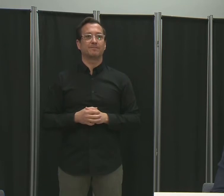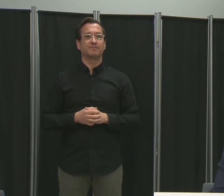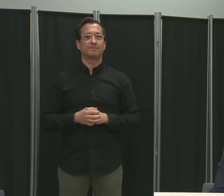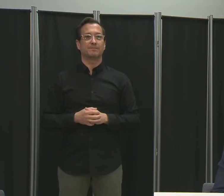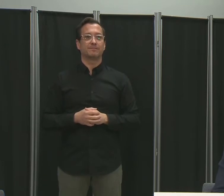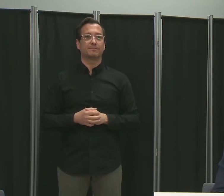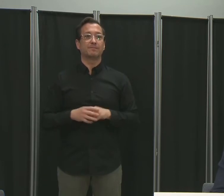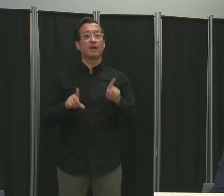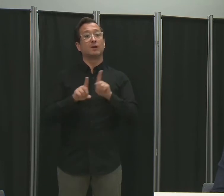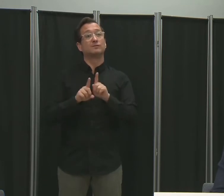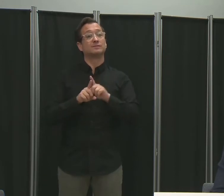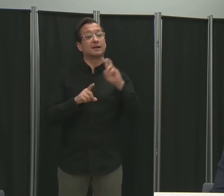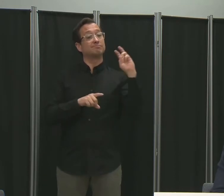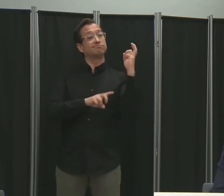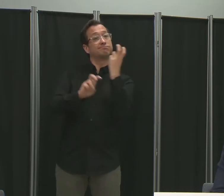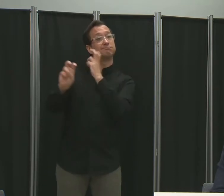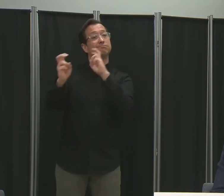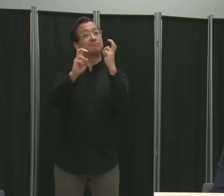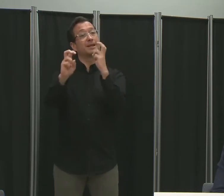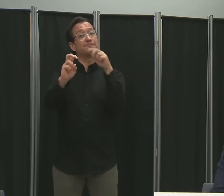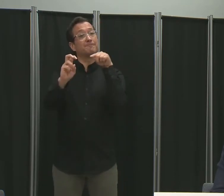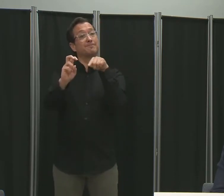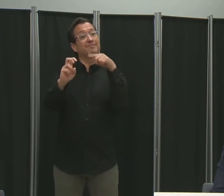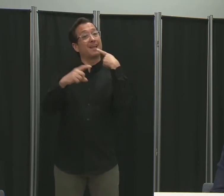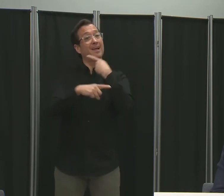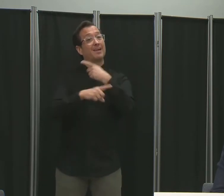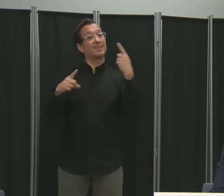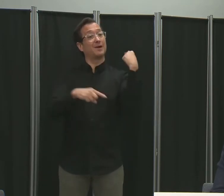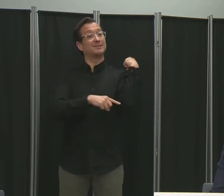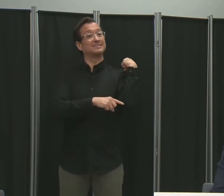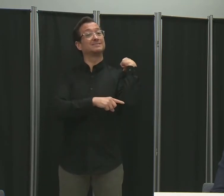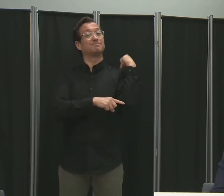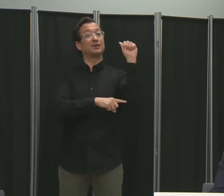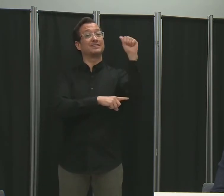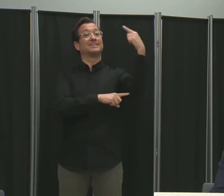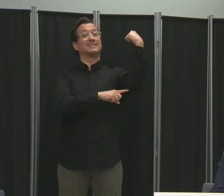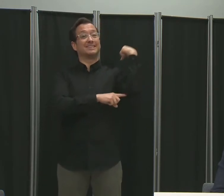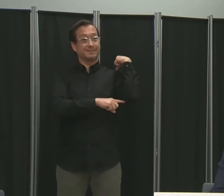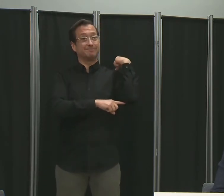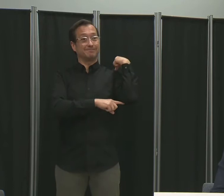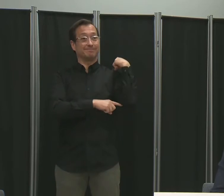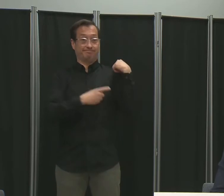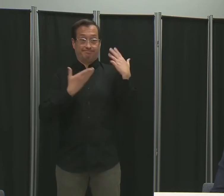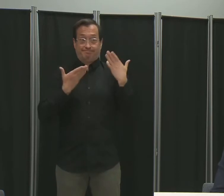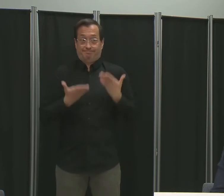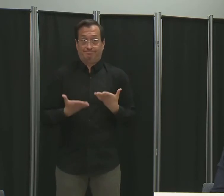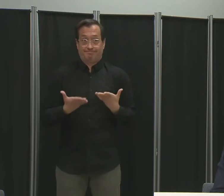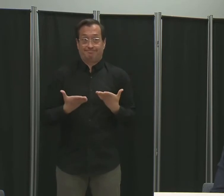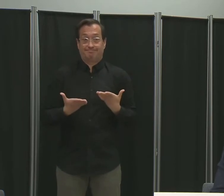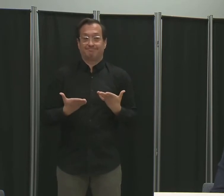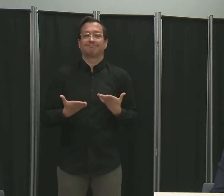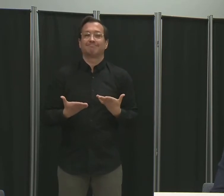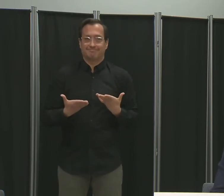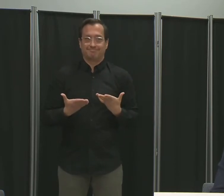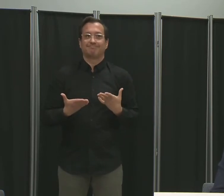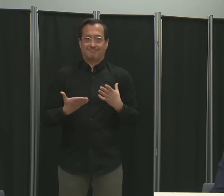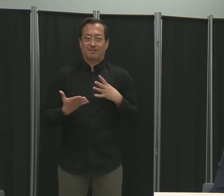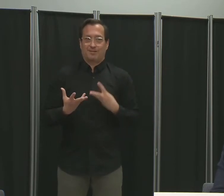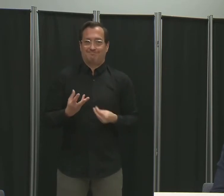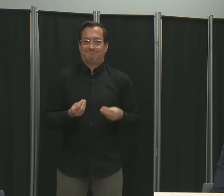que nous avons annoncé mardi dernier au moment où je vous parle nous avons trois autobus